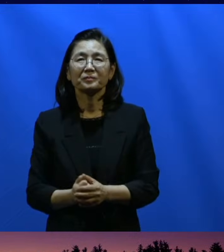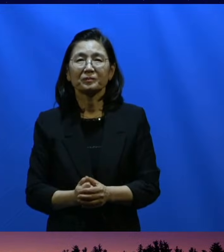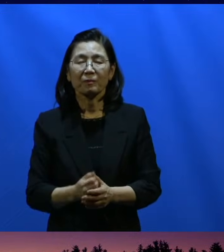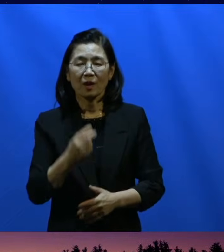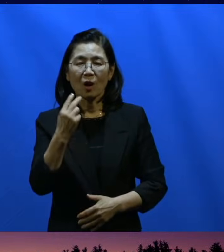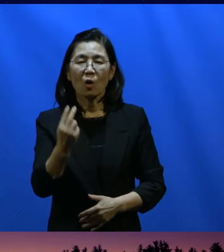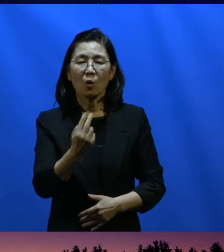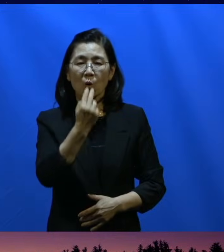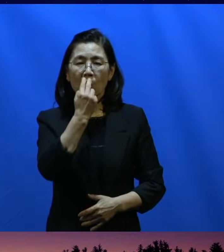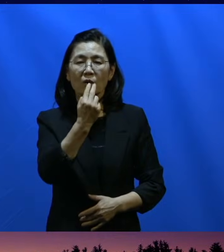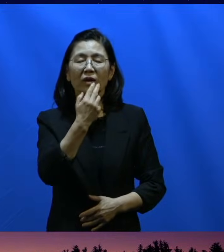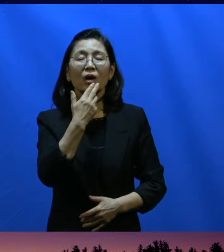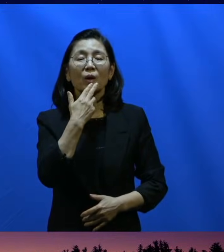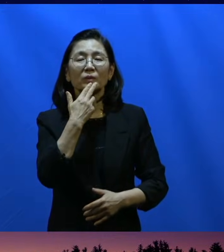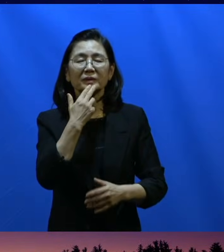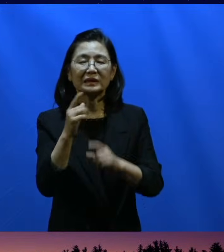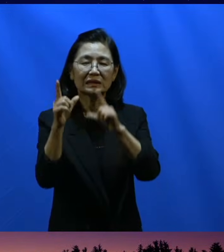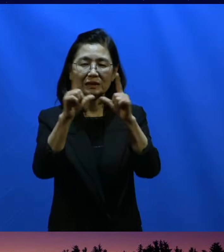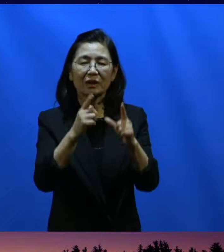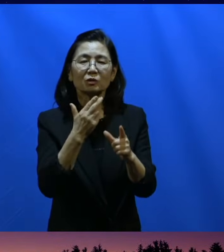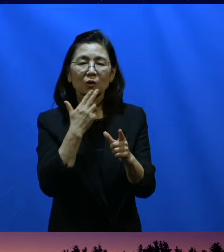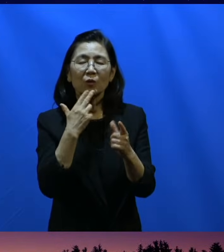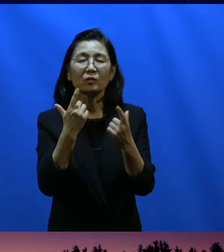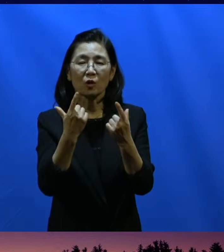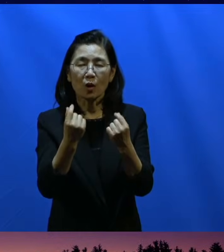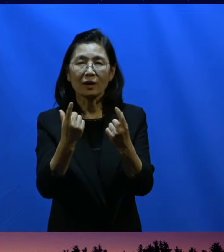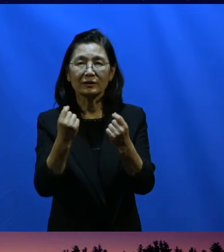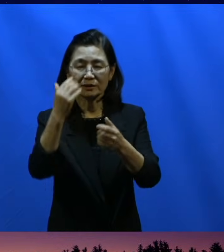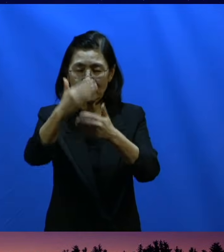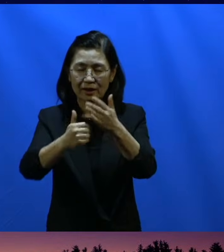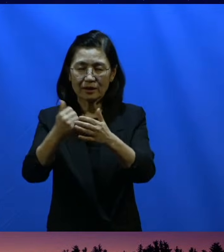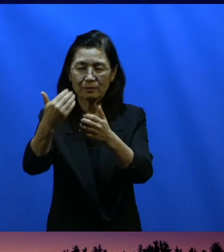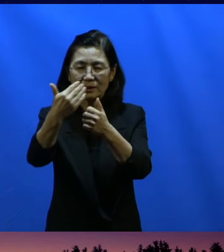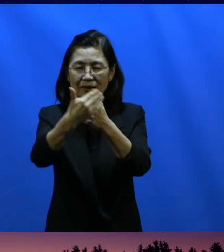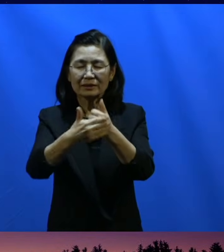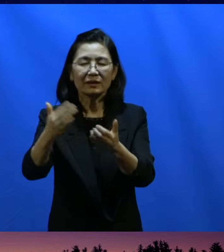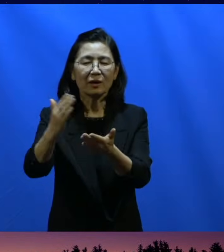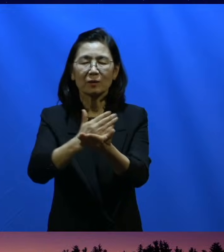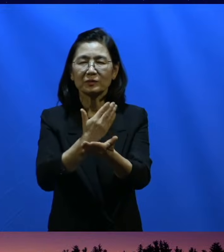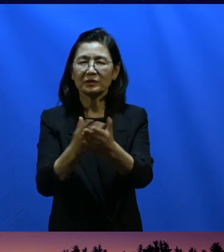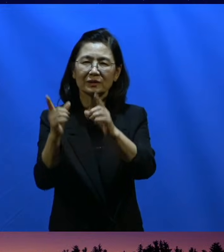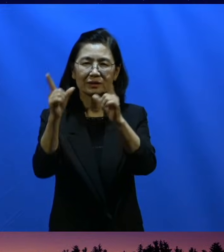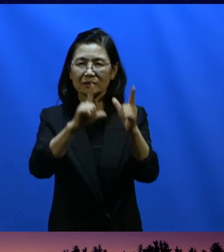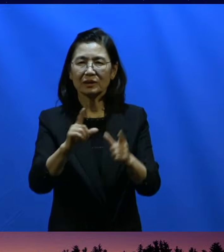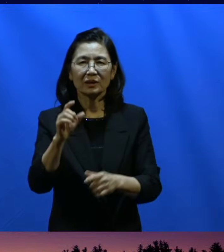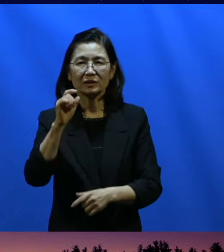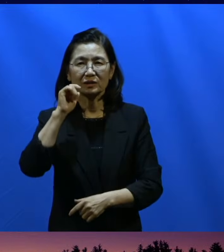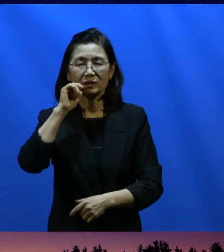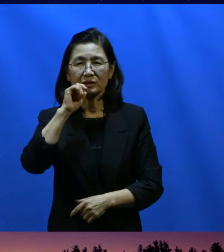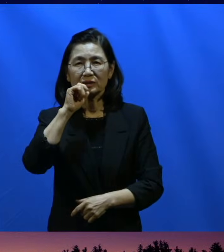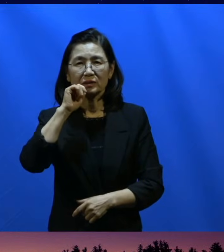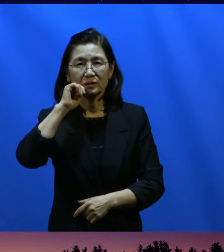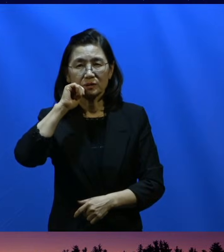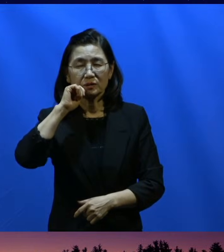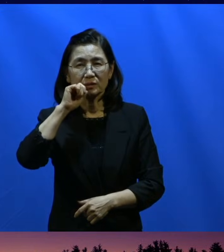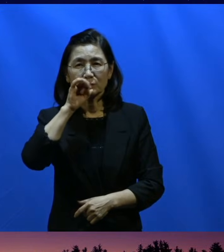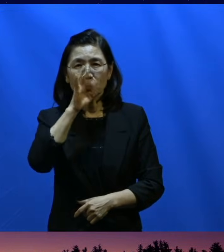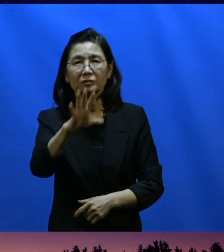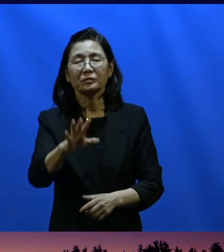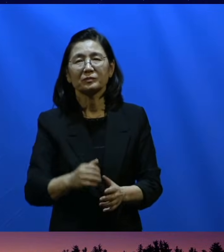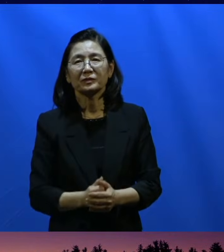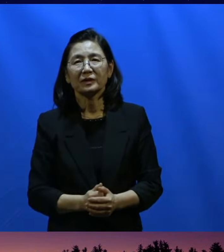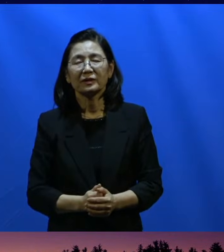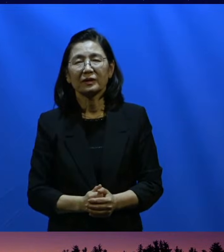용기 없이 살 수 없는 것처럼 우리는 하나님의 은혜 없이는 살 수가 없습니다. 지금까지, 오늘 이